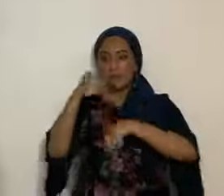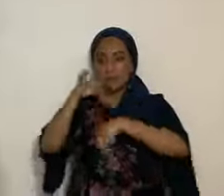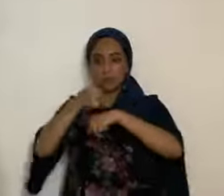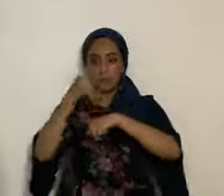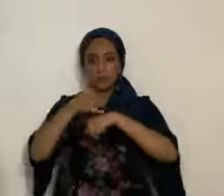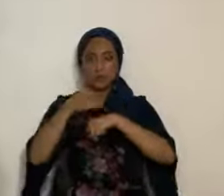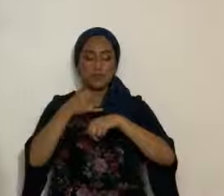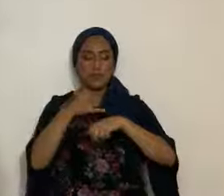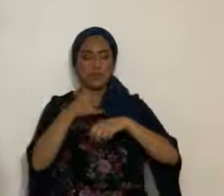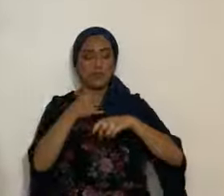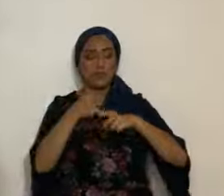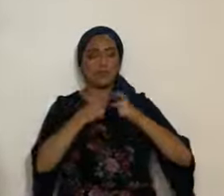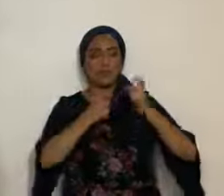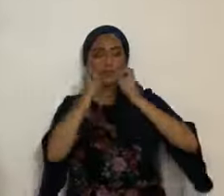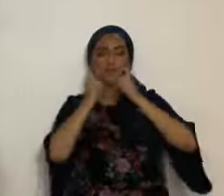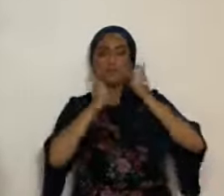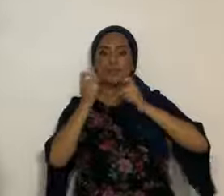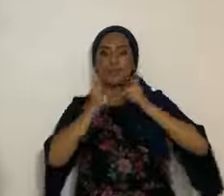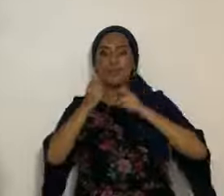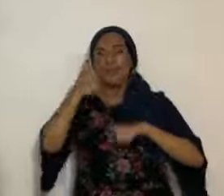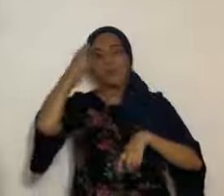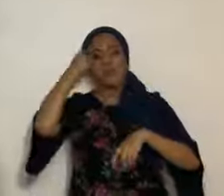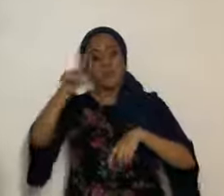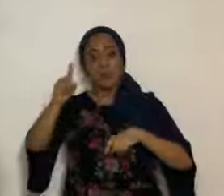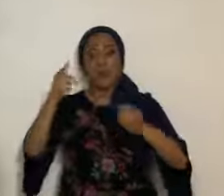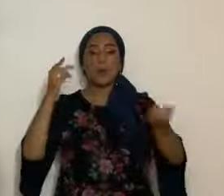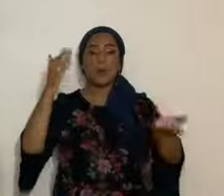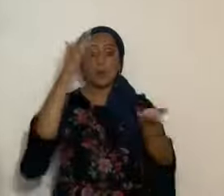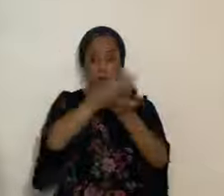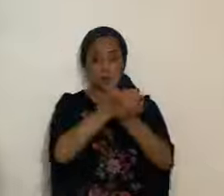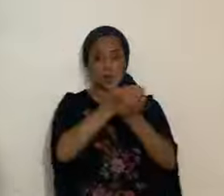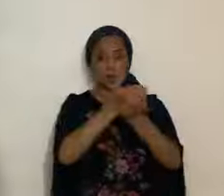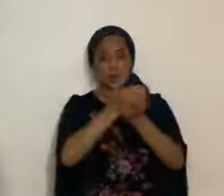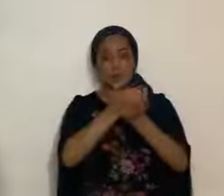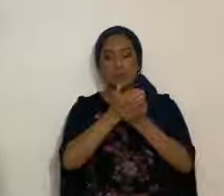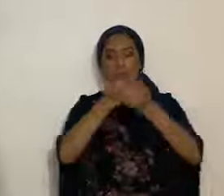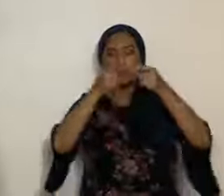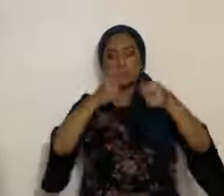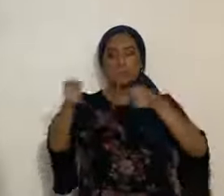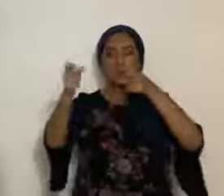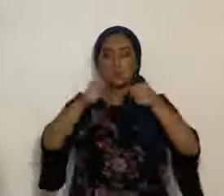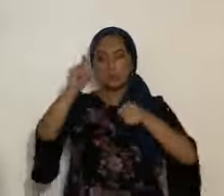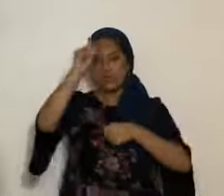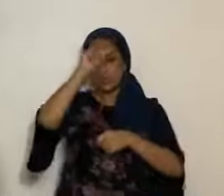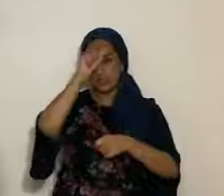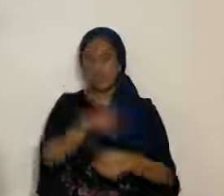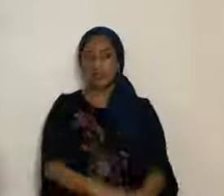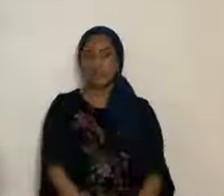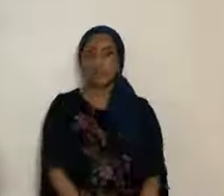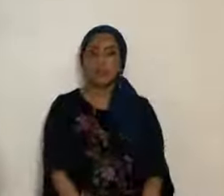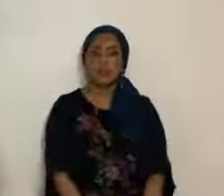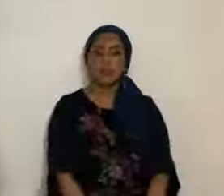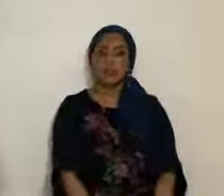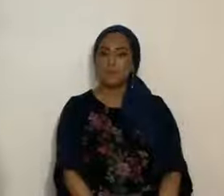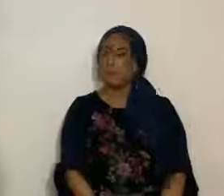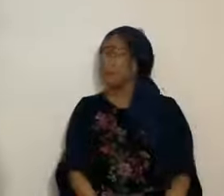carácter necesario para llegar a ser el gobernador de Egipto, y desarrollar